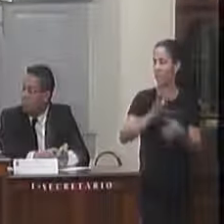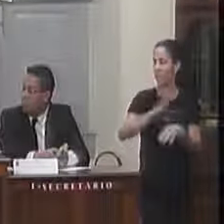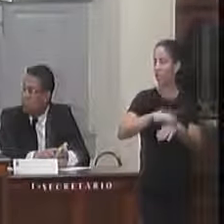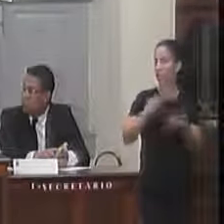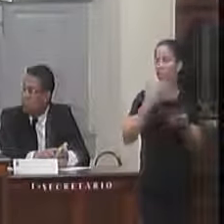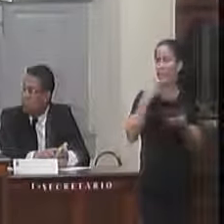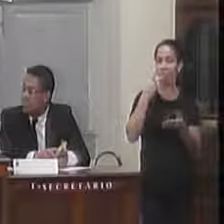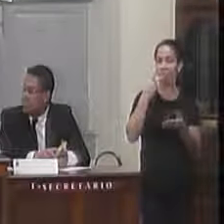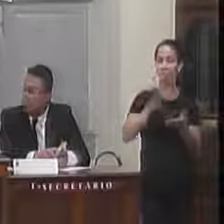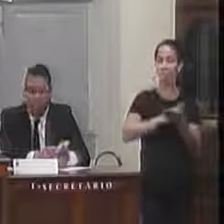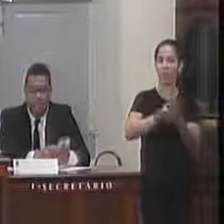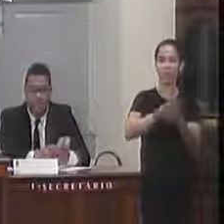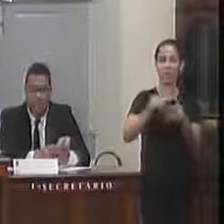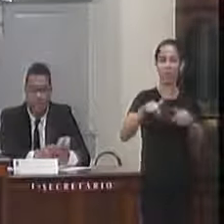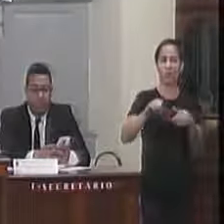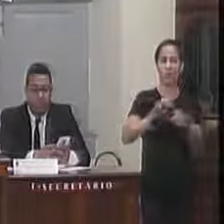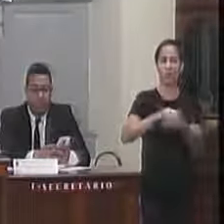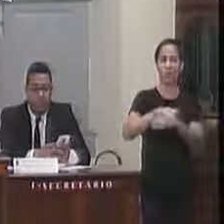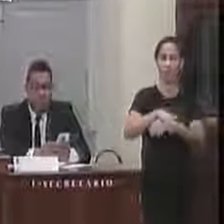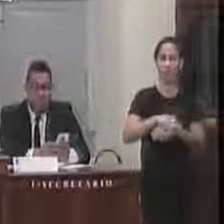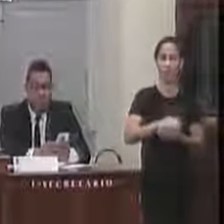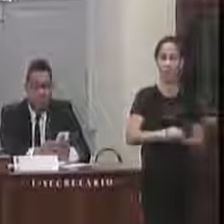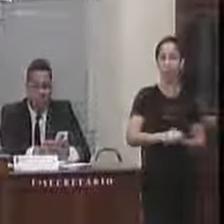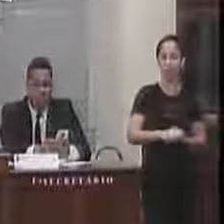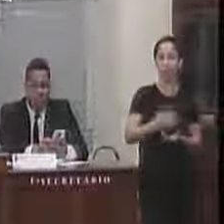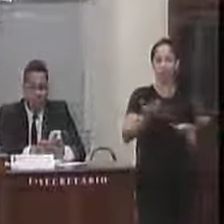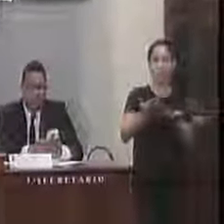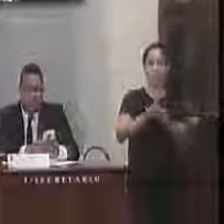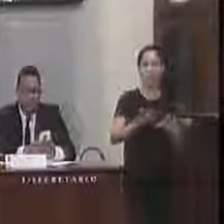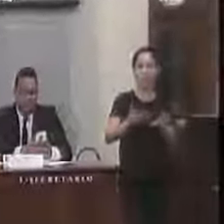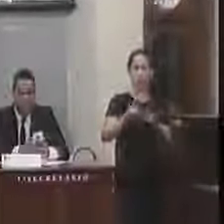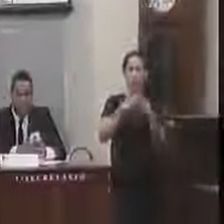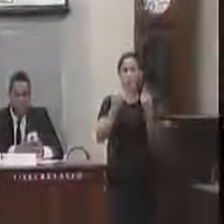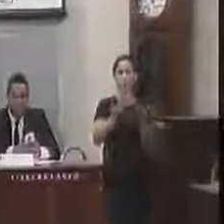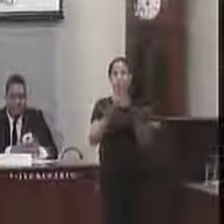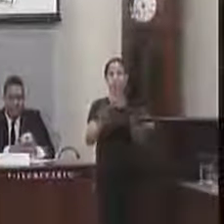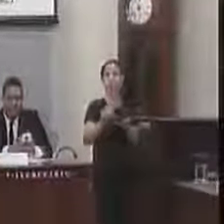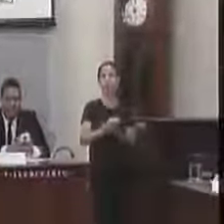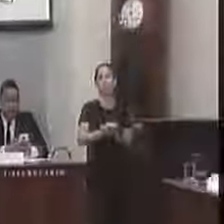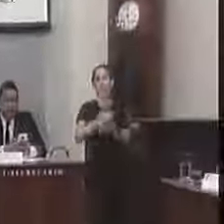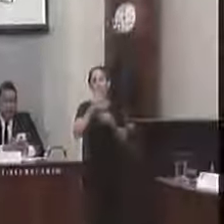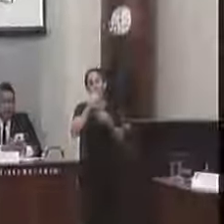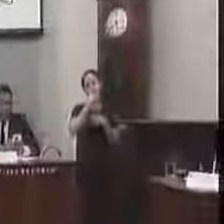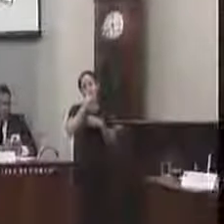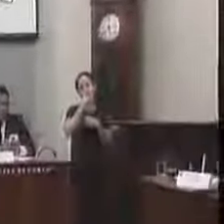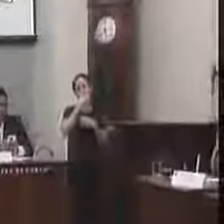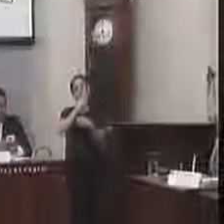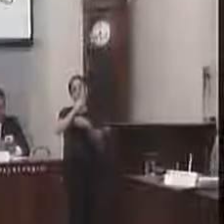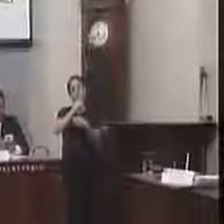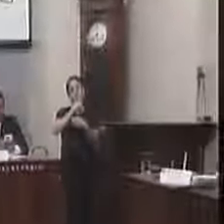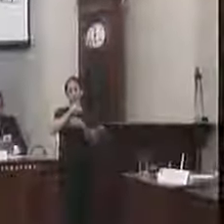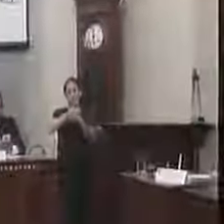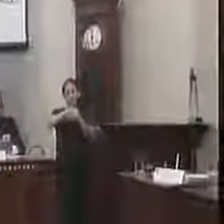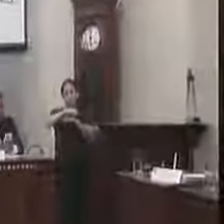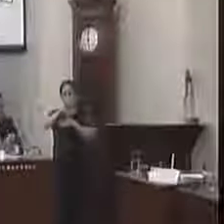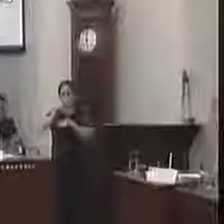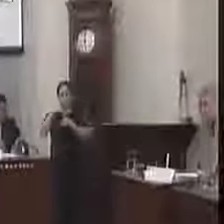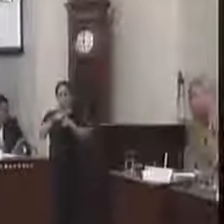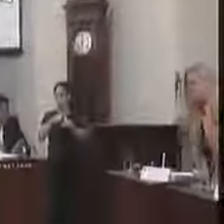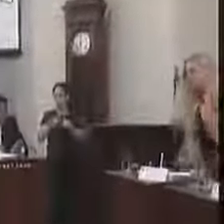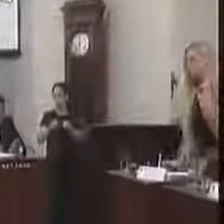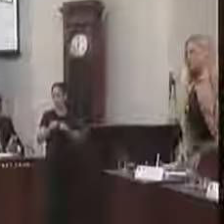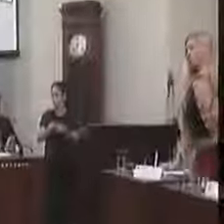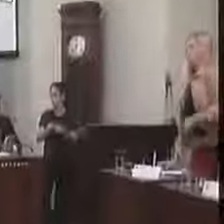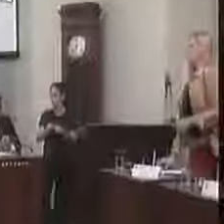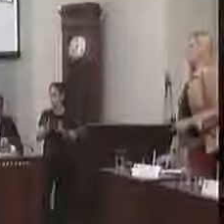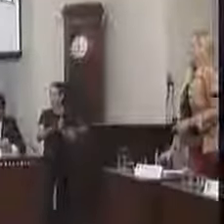para discutirmos na noite de hoje dou como encerrada a sessão desejando uma boa noite a todos vocês e